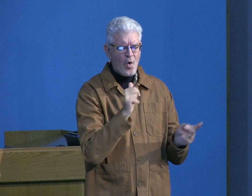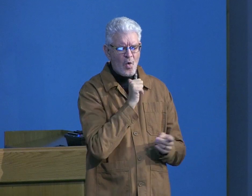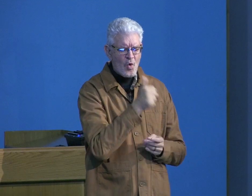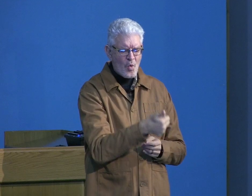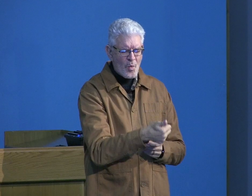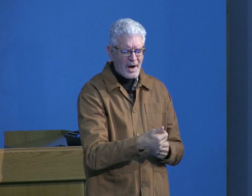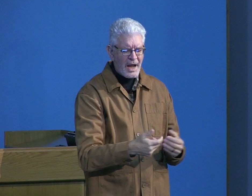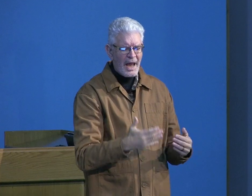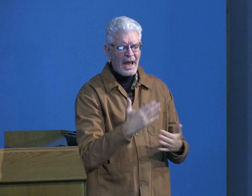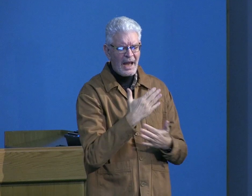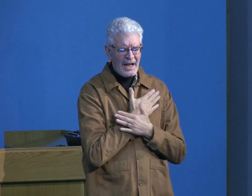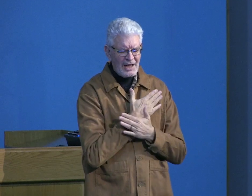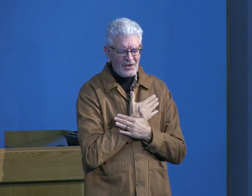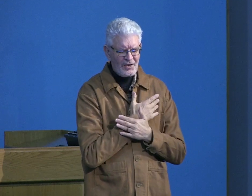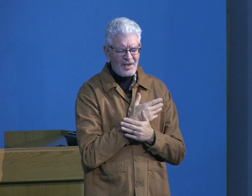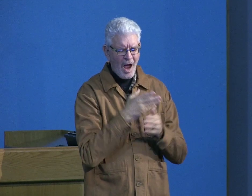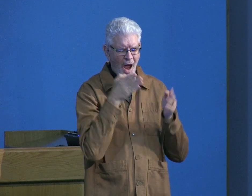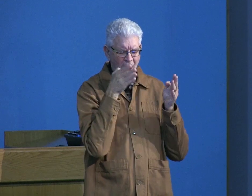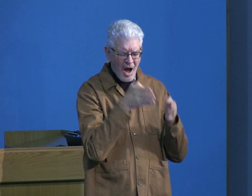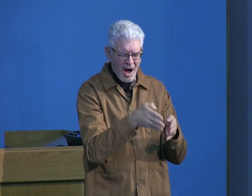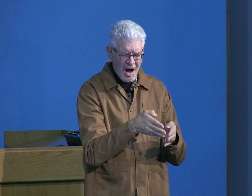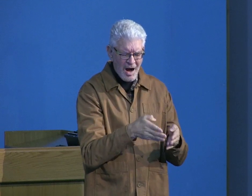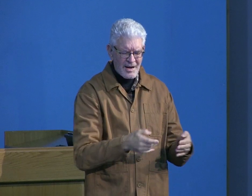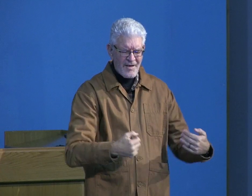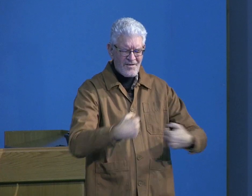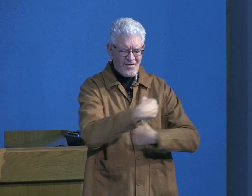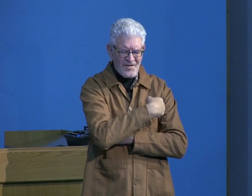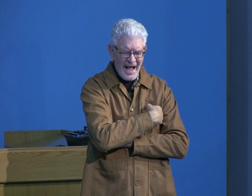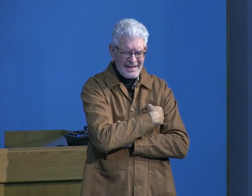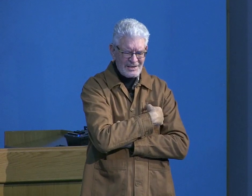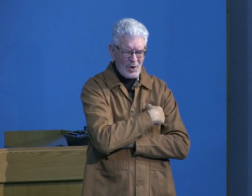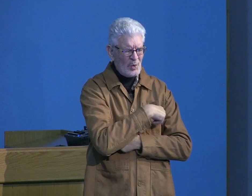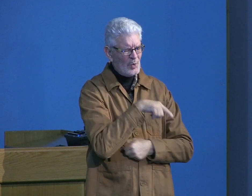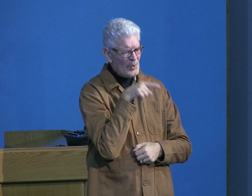die mense omgegee en gesorg het, en aandag gegee het, en